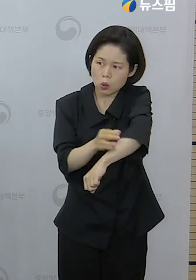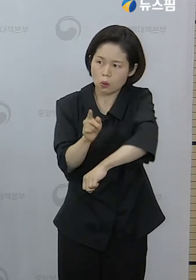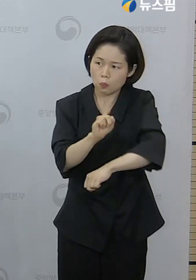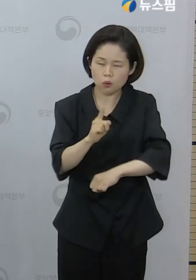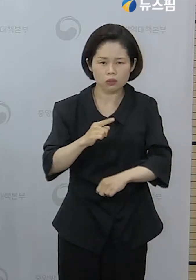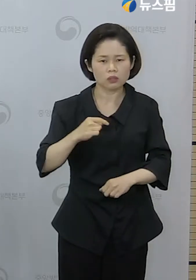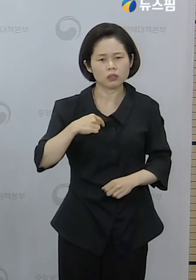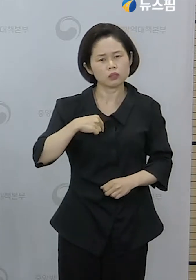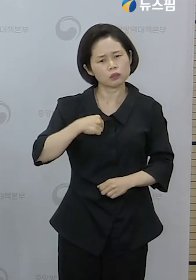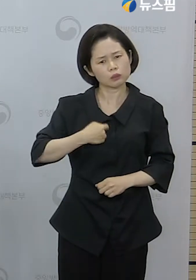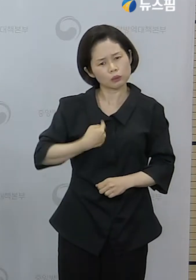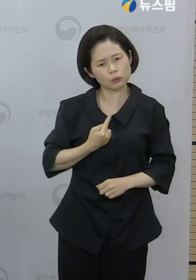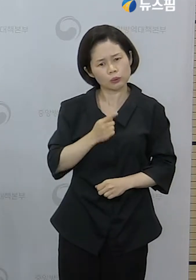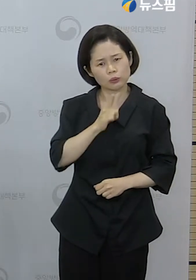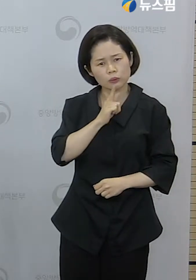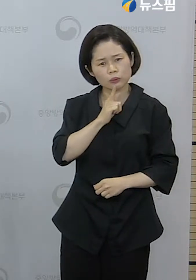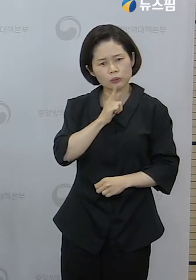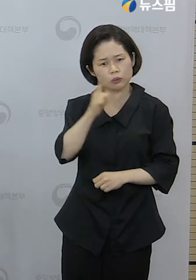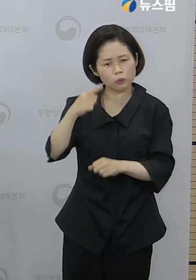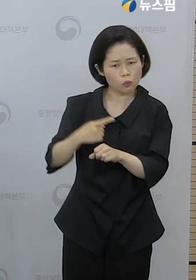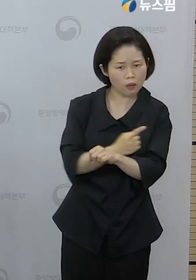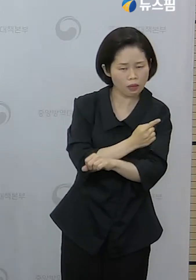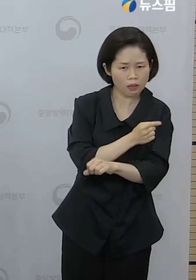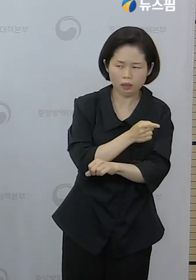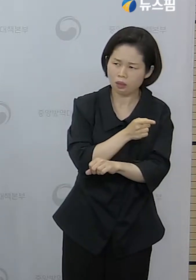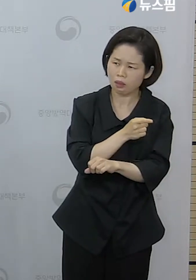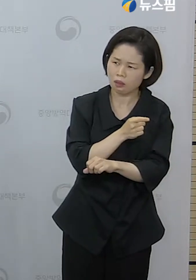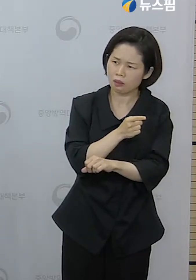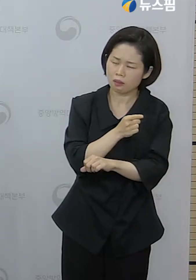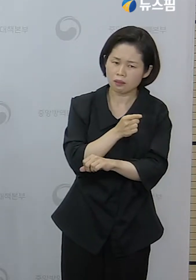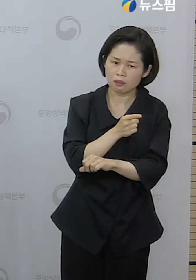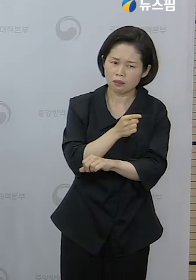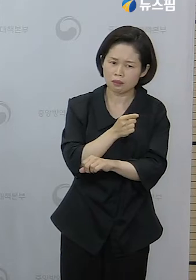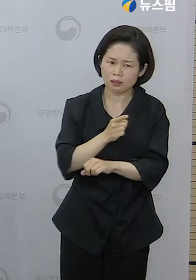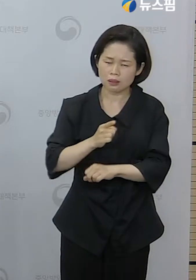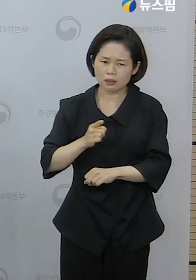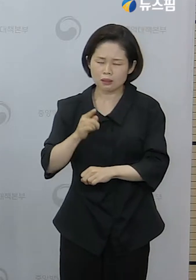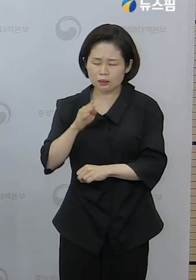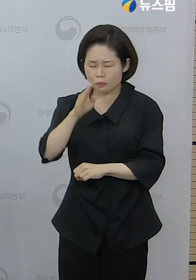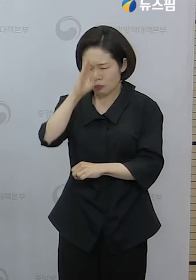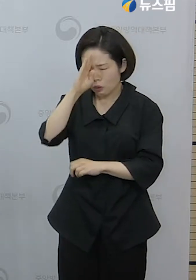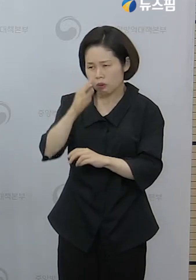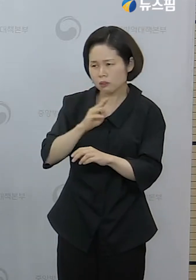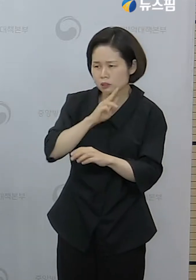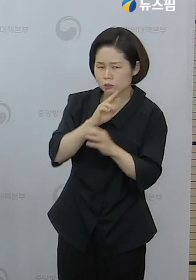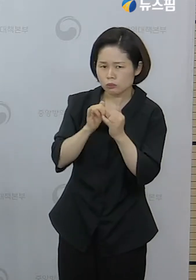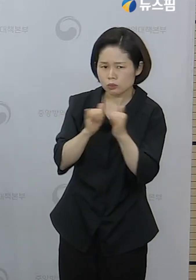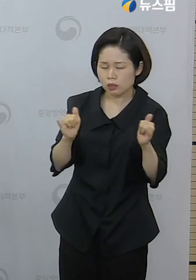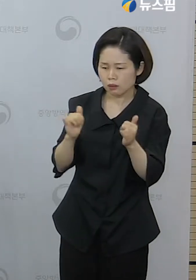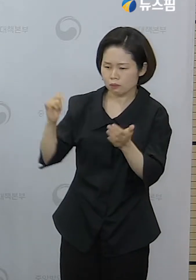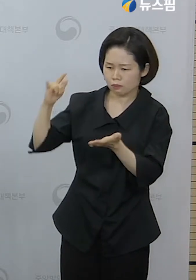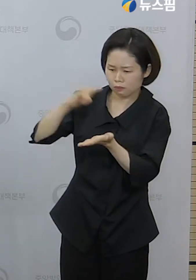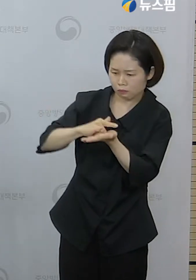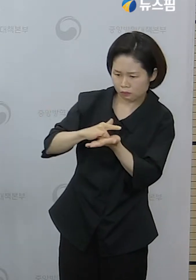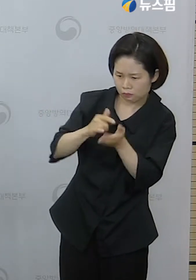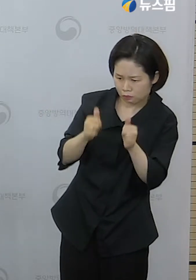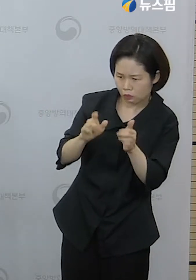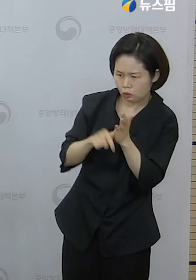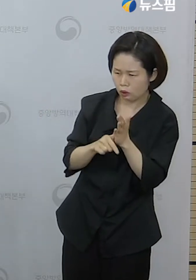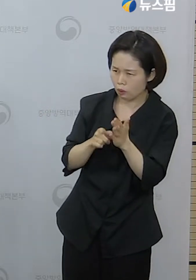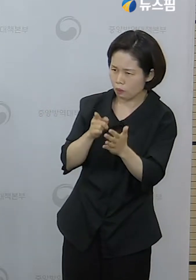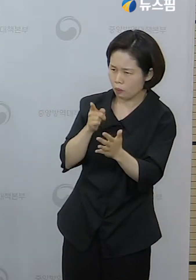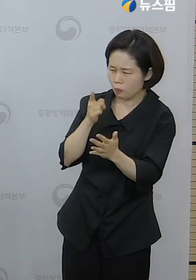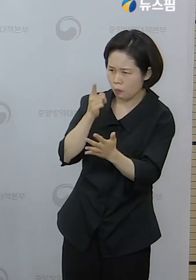신고 외에는 의심 환자를 입국 단계에서 걸러내기가 어려워 보이는데 코로나와 마찬가지로 사전